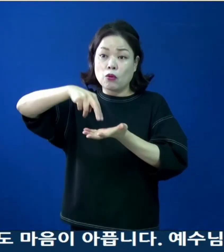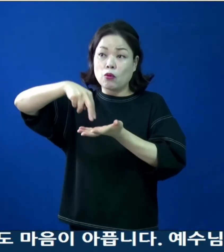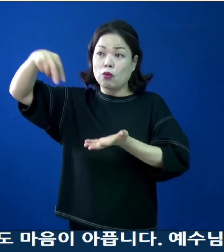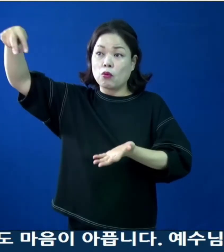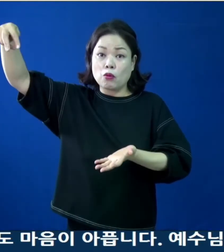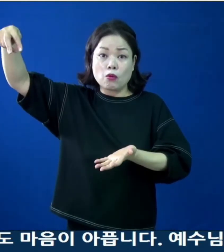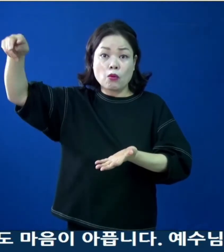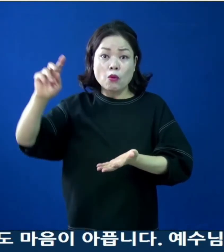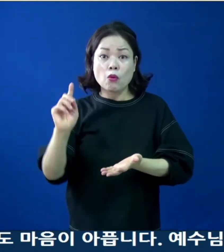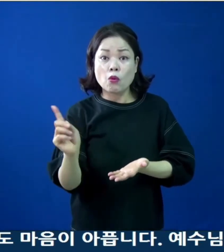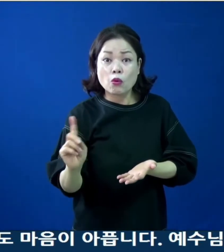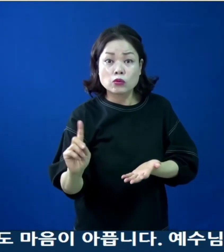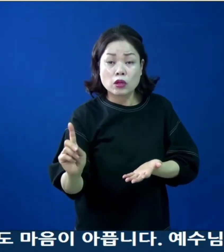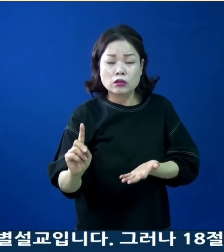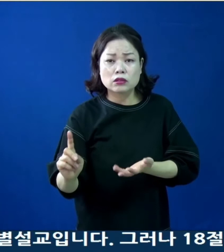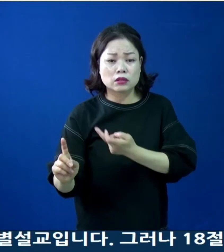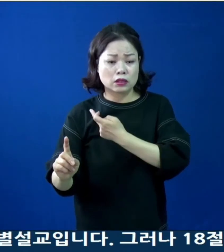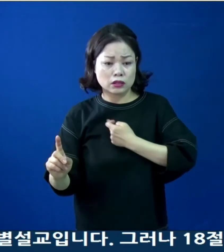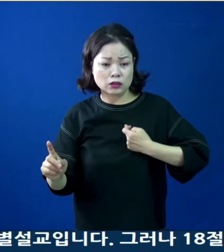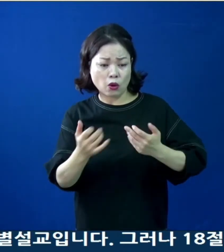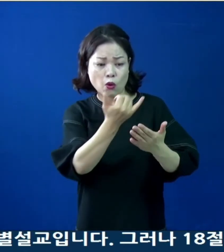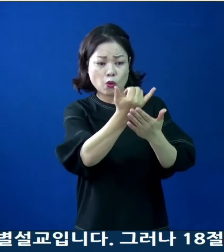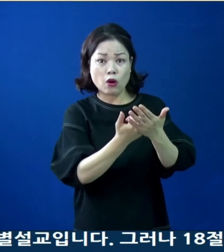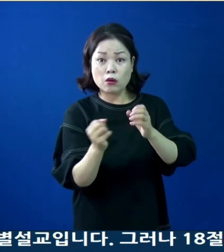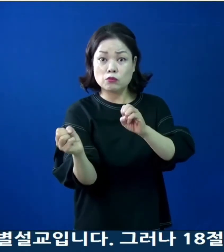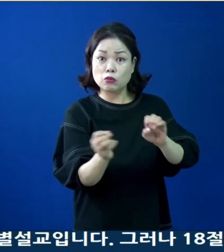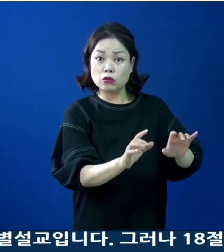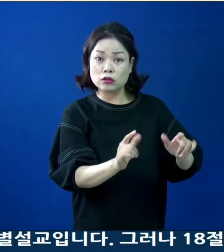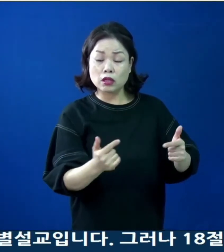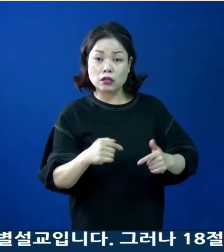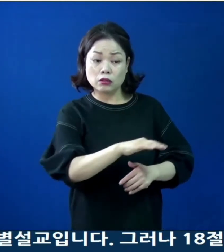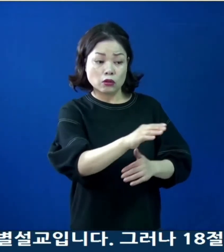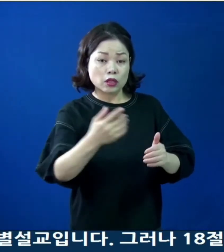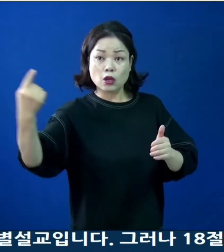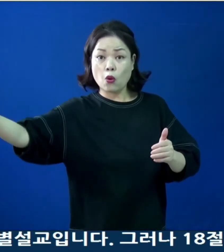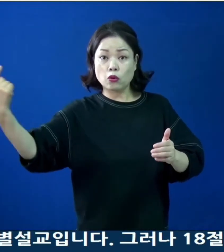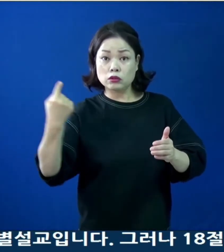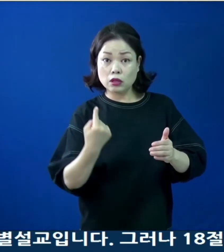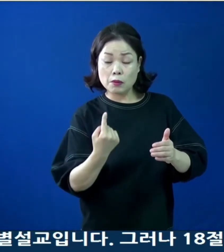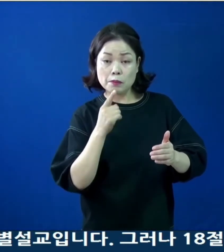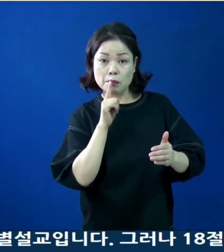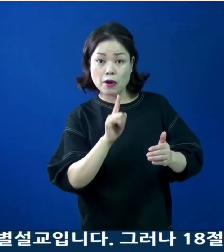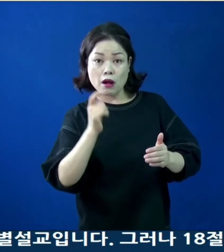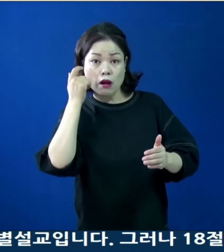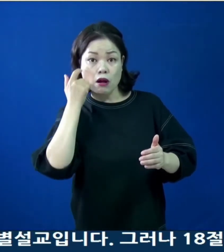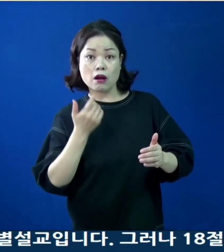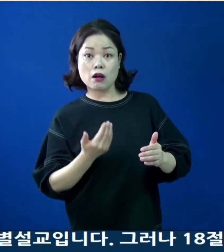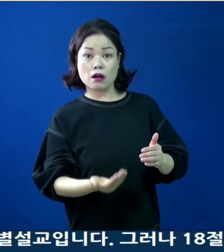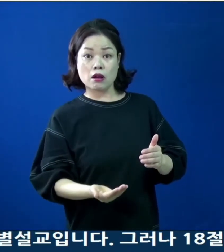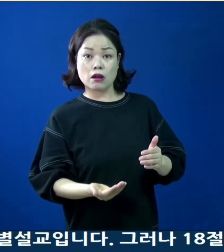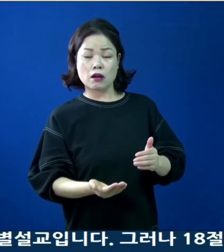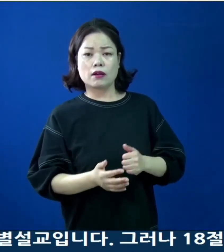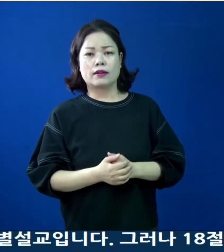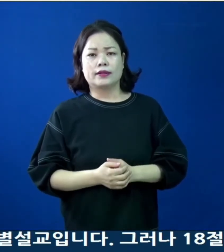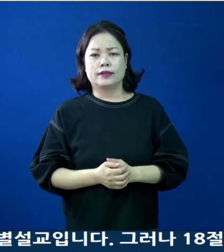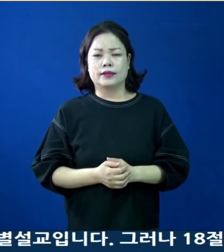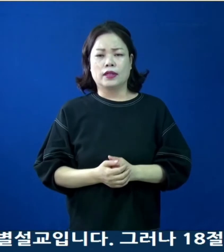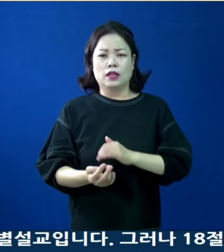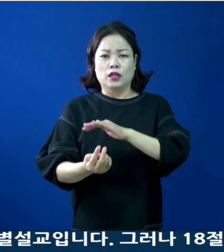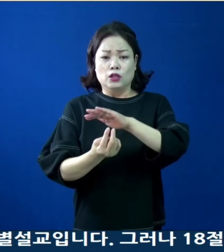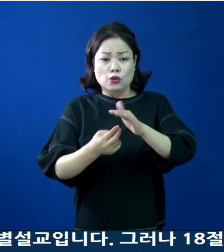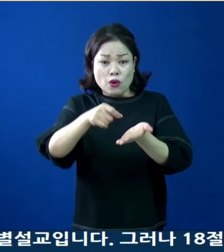그런데 어떻게 제자들을 고아와 같이 버려두지 않고 너에게 오리라는 말씀을 하실 수 있을까요?